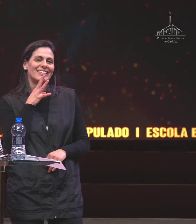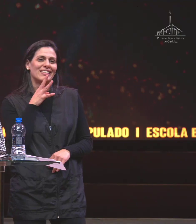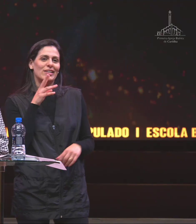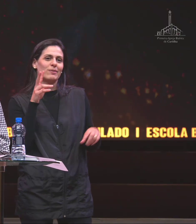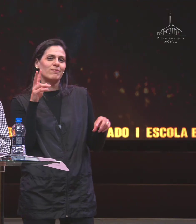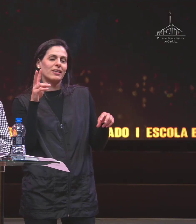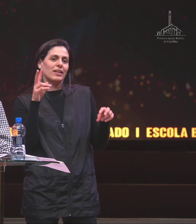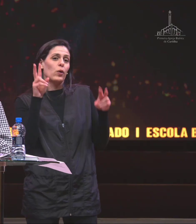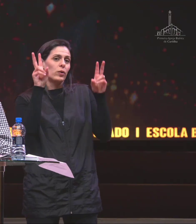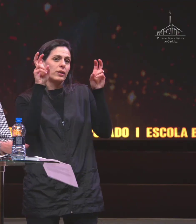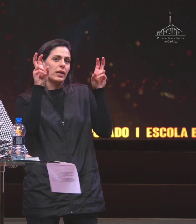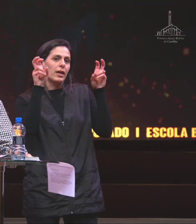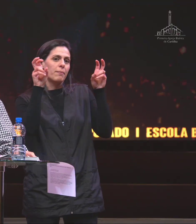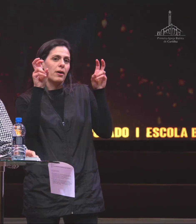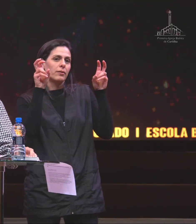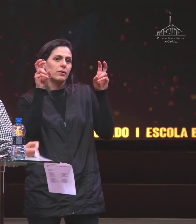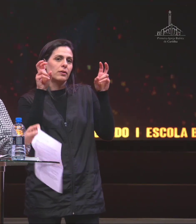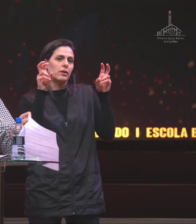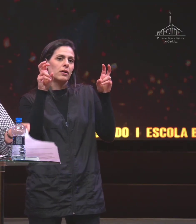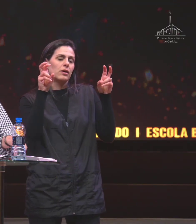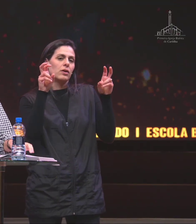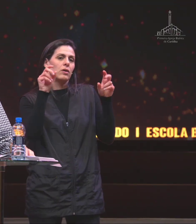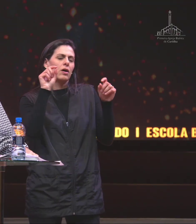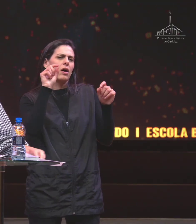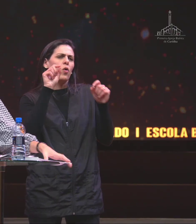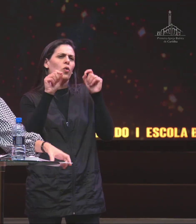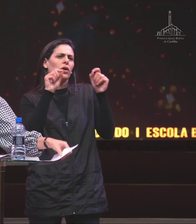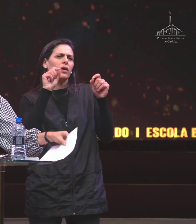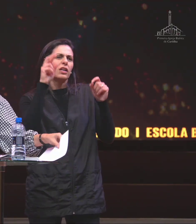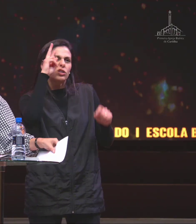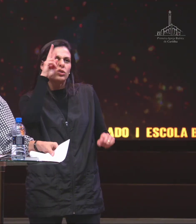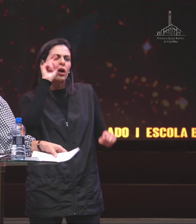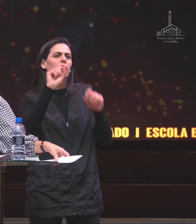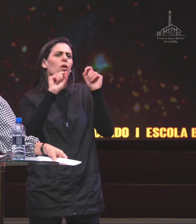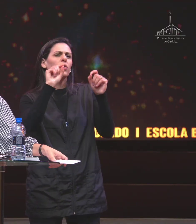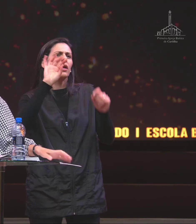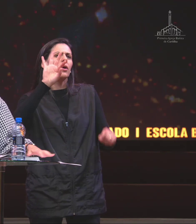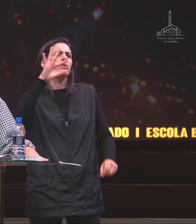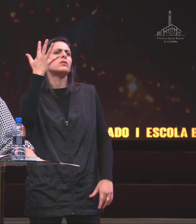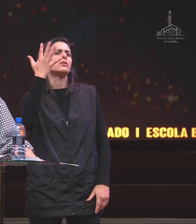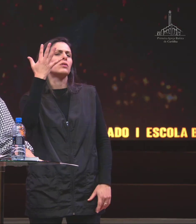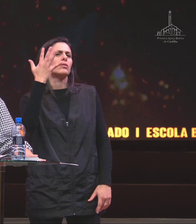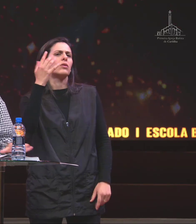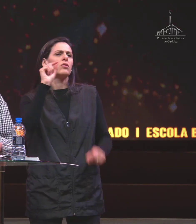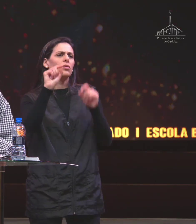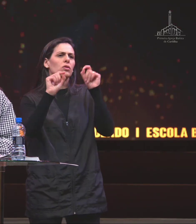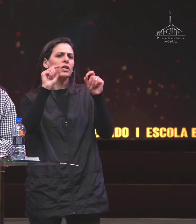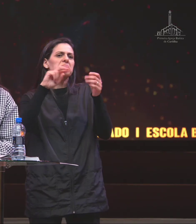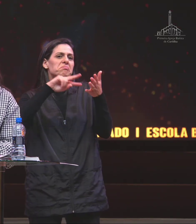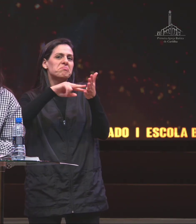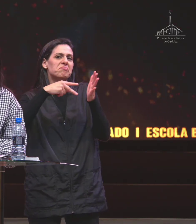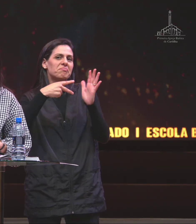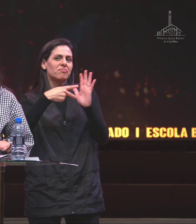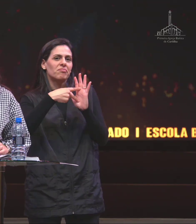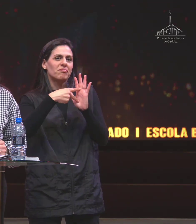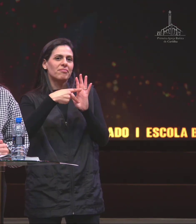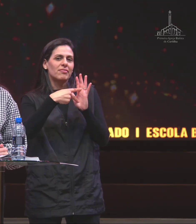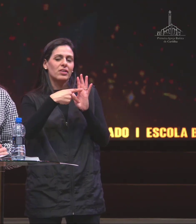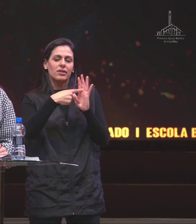filho aqui, eu amava deixar eles inventarem histórias, né? Você começa uma história e daí eu falava, vai filho, agora